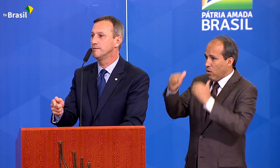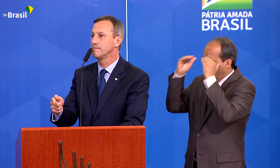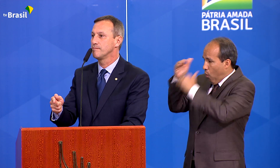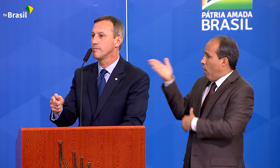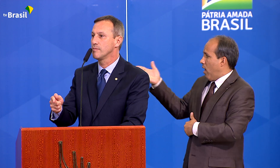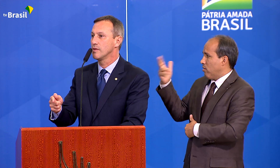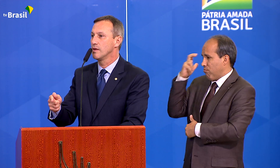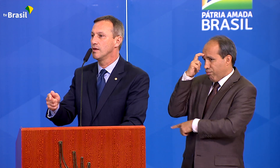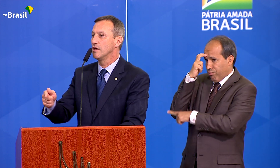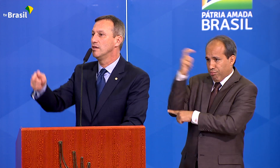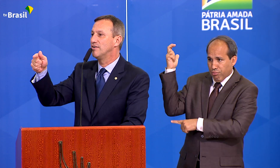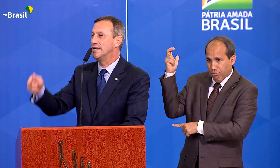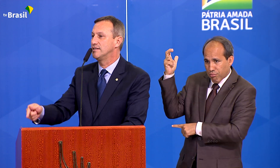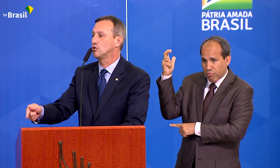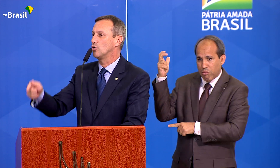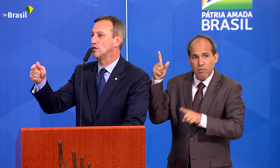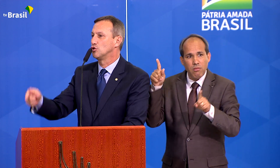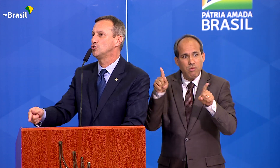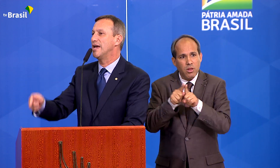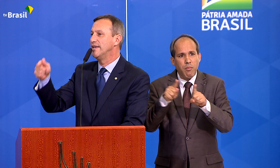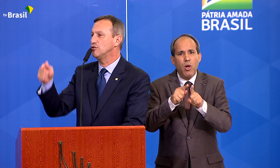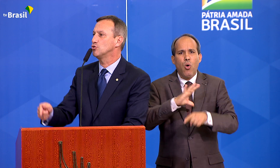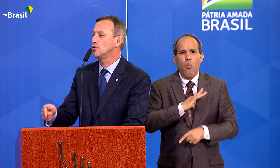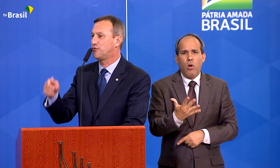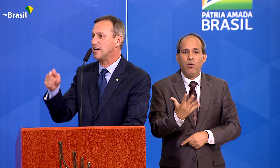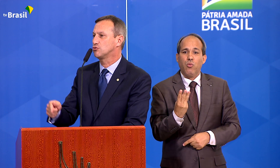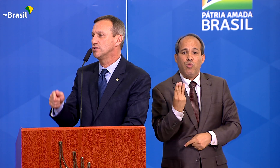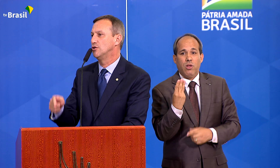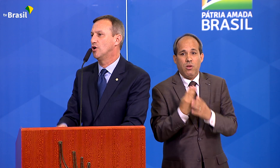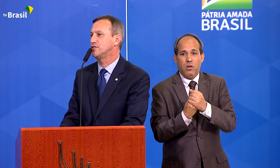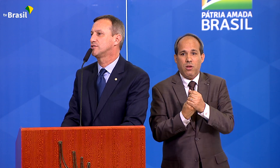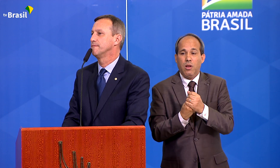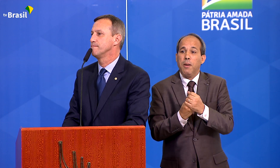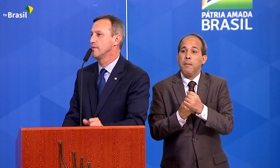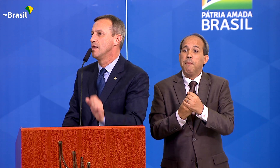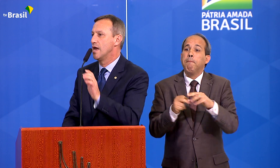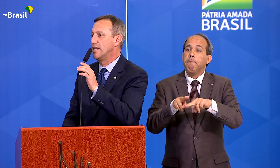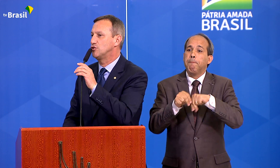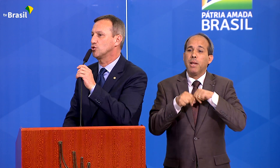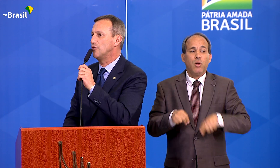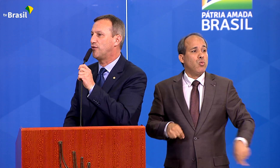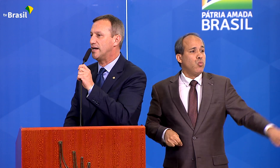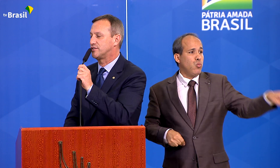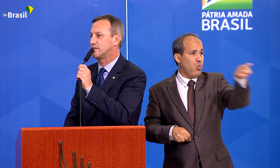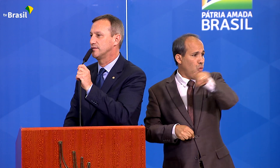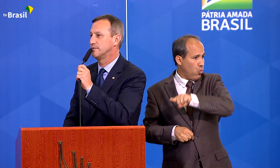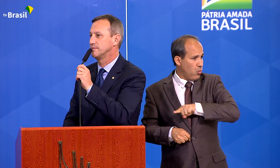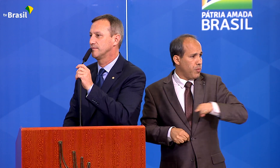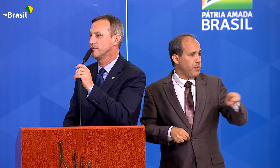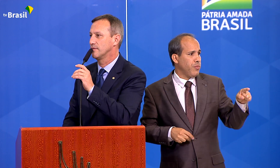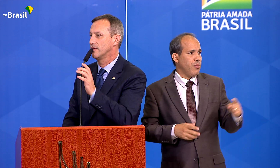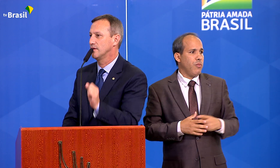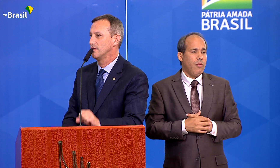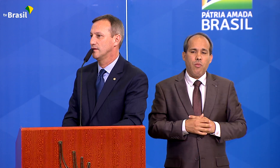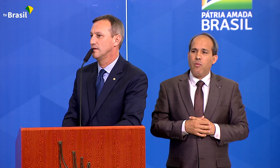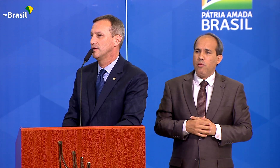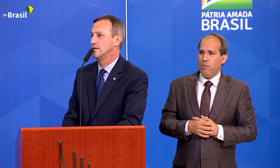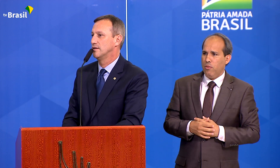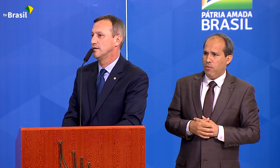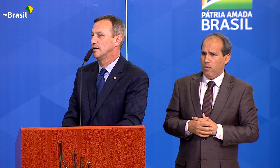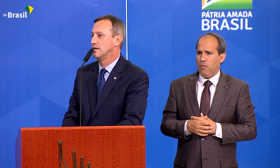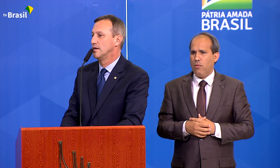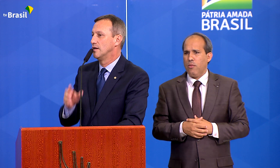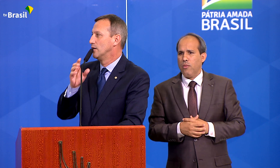inteligente e Valente e corajoso E aí só que faz com que nós é isso que faz um